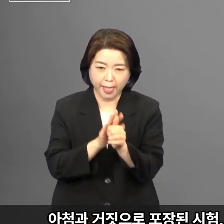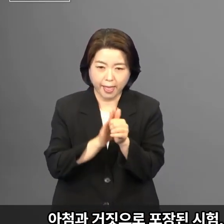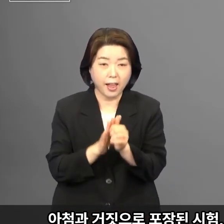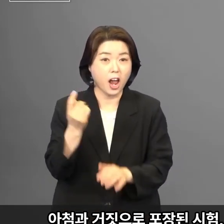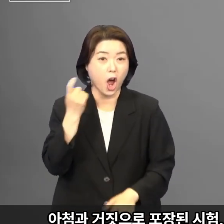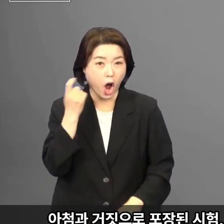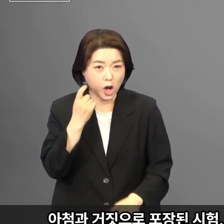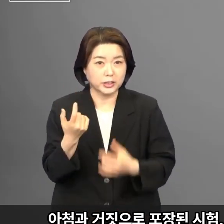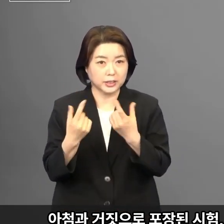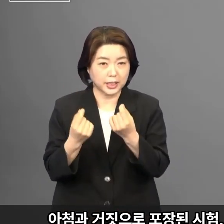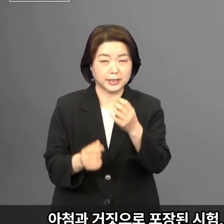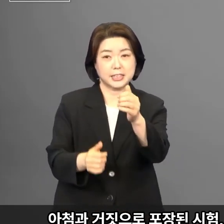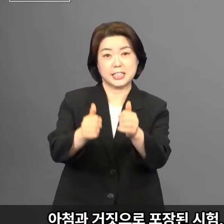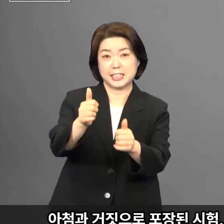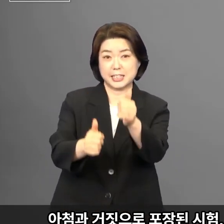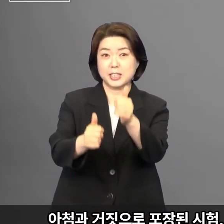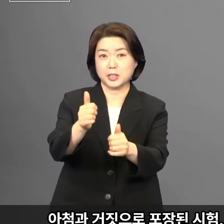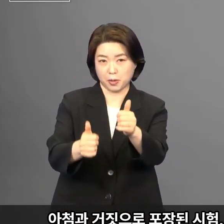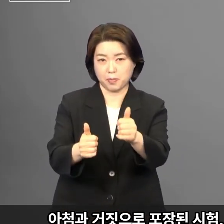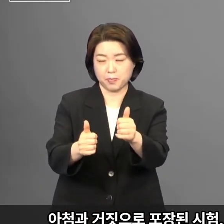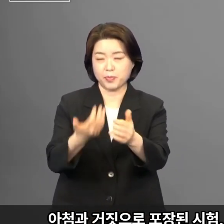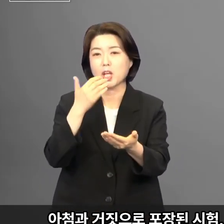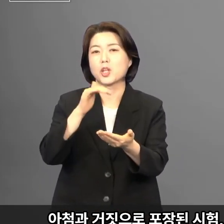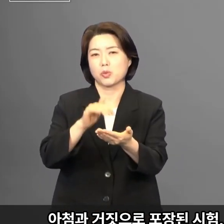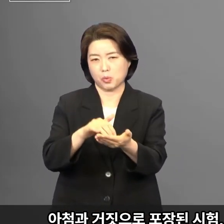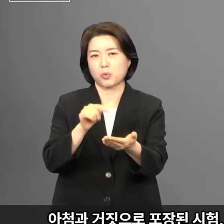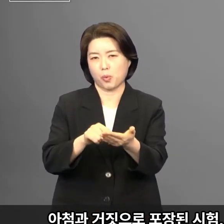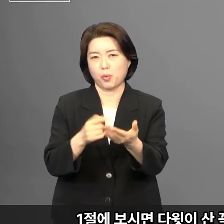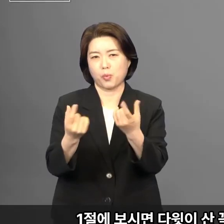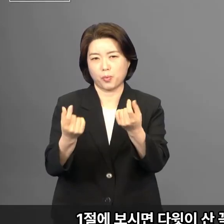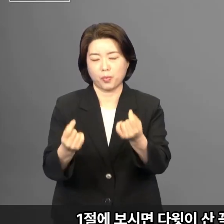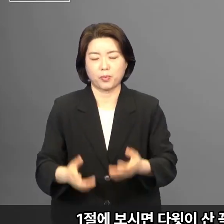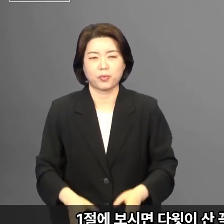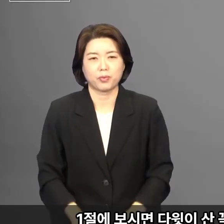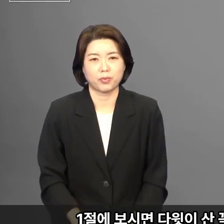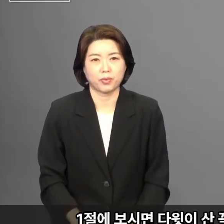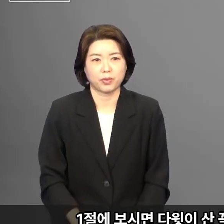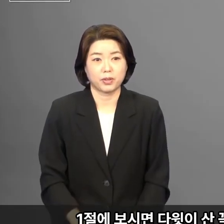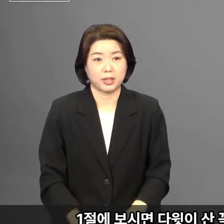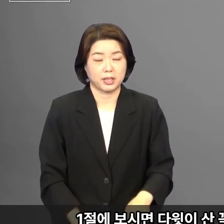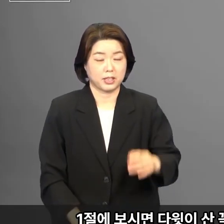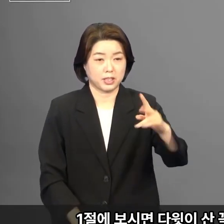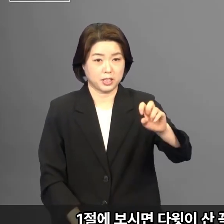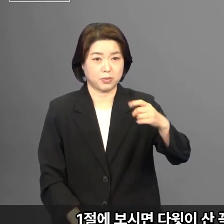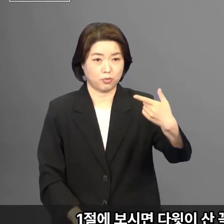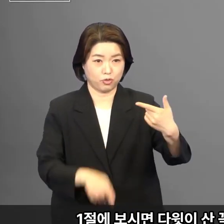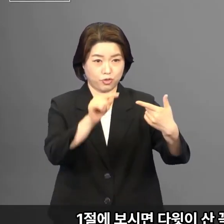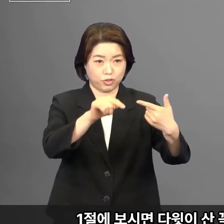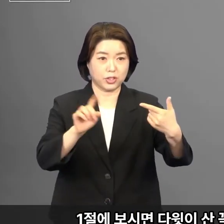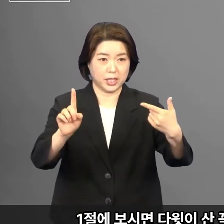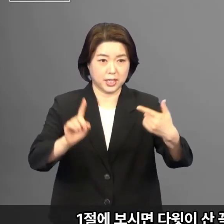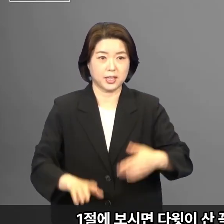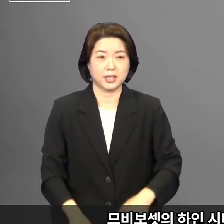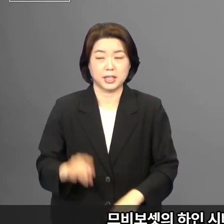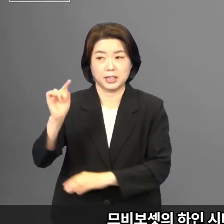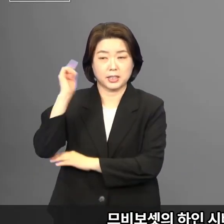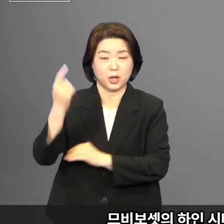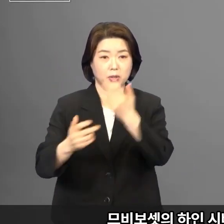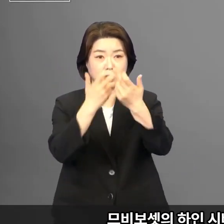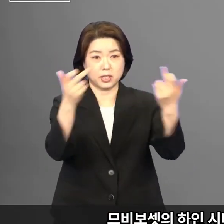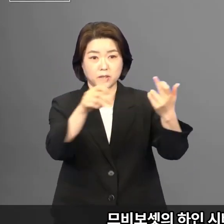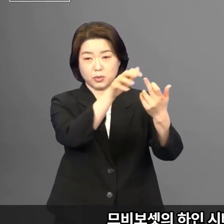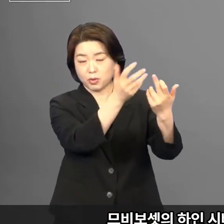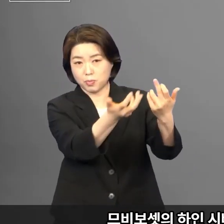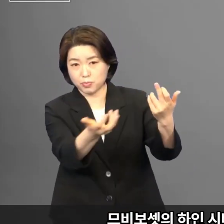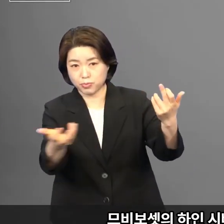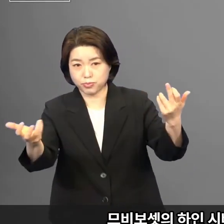포장된 시험, 테스트를 하는 돌멩이가 날아옵니다. 자, 1절에 보시면 다윗이 산꼭대기에 수단한 지 얼마 안 돼요.